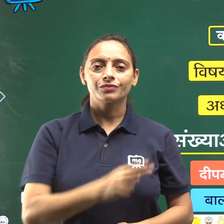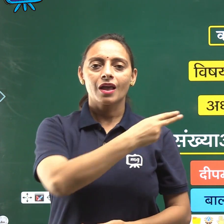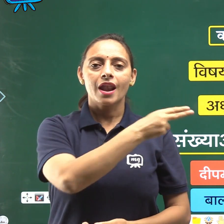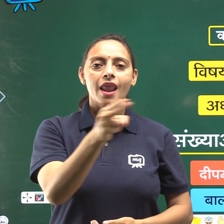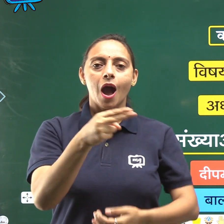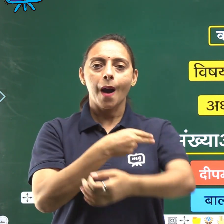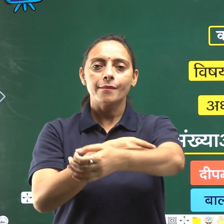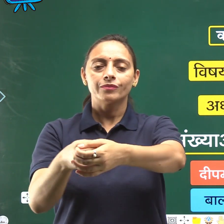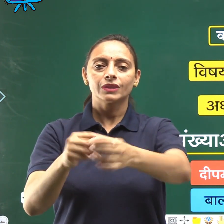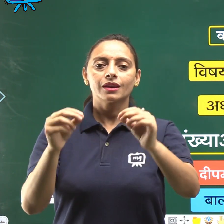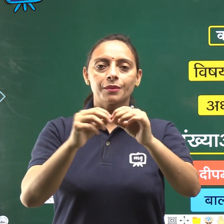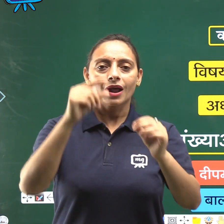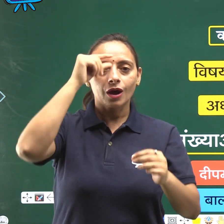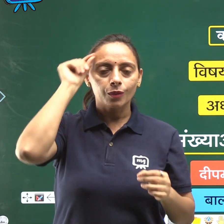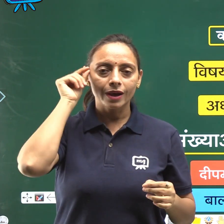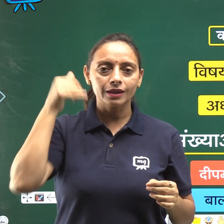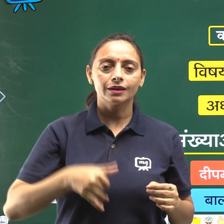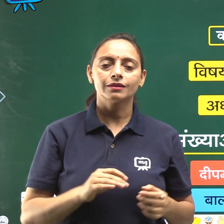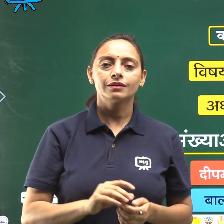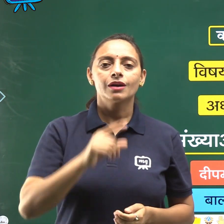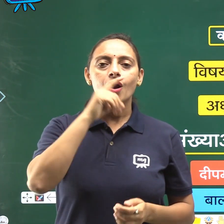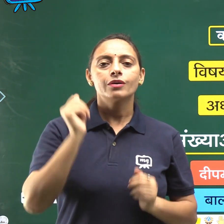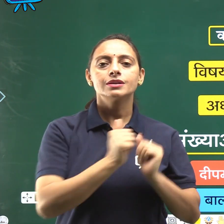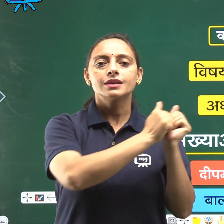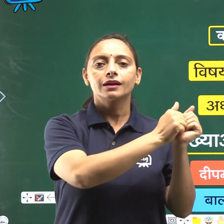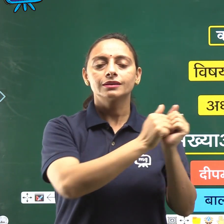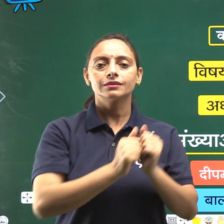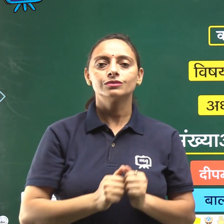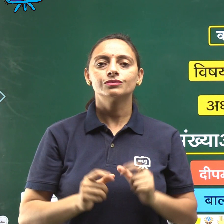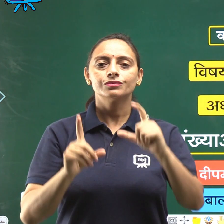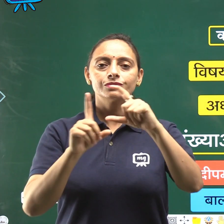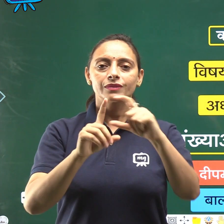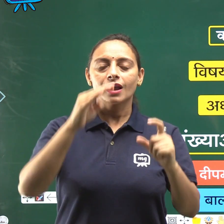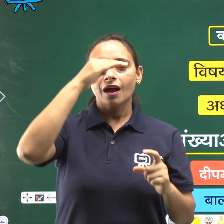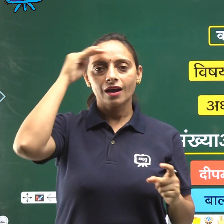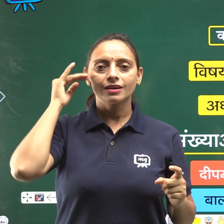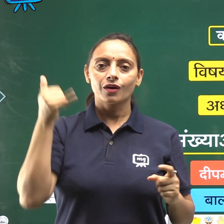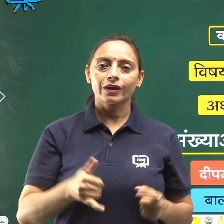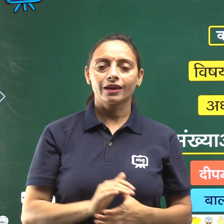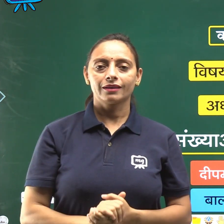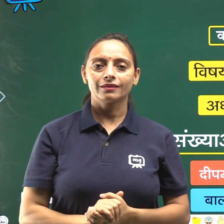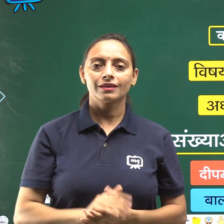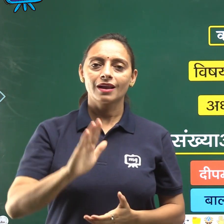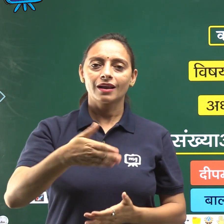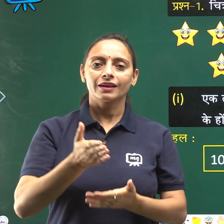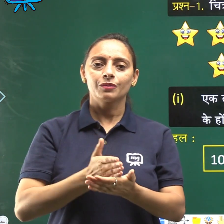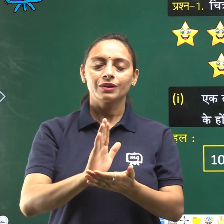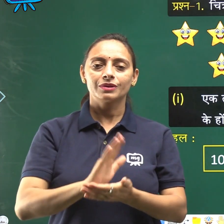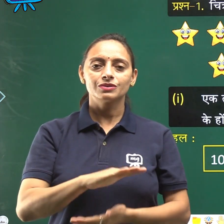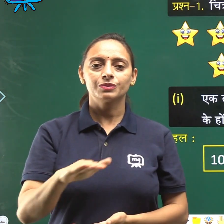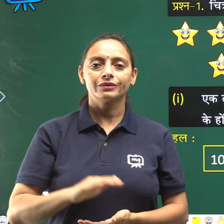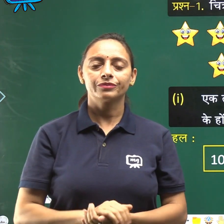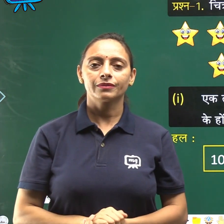मेरा नाम बाला कुमारी है और मेरे साथ दीपमाला शर्मा है। आगे बढ़े बच्चों।